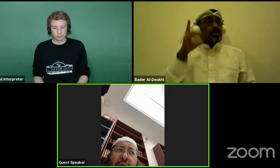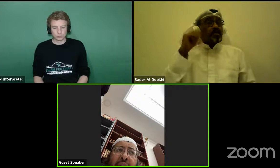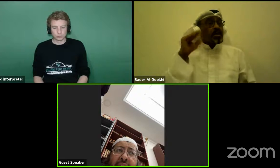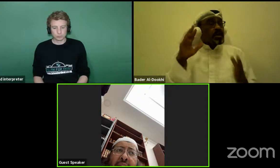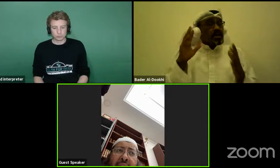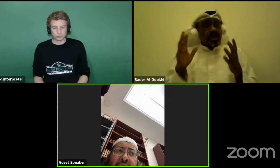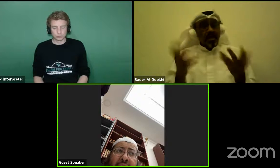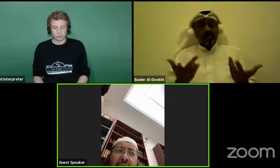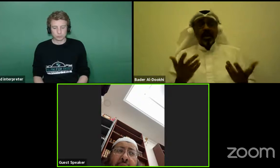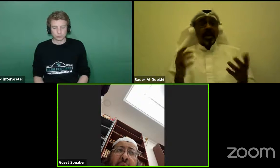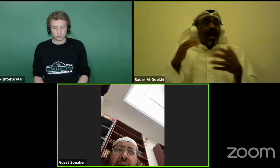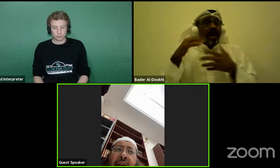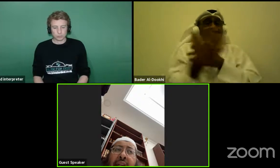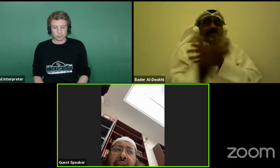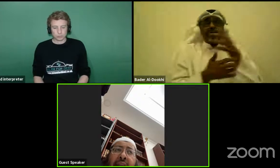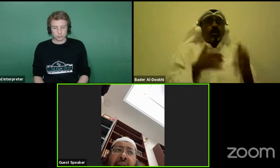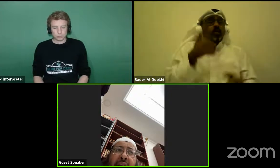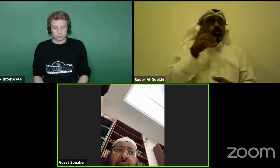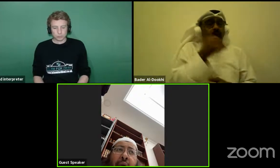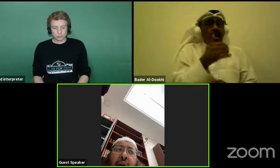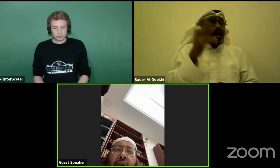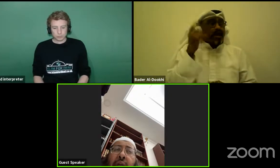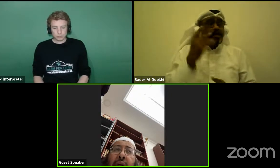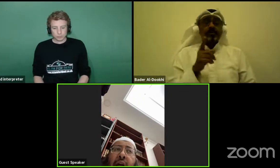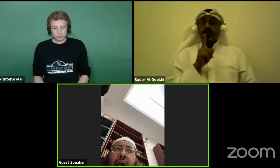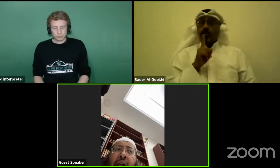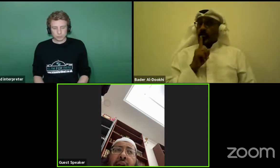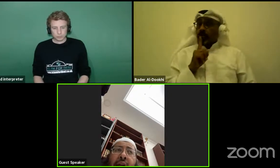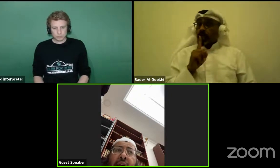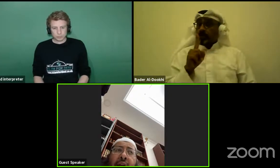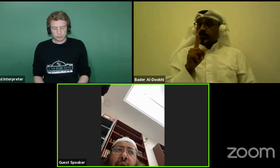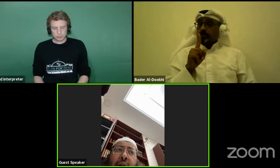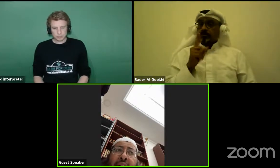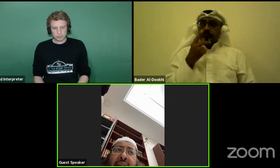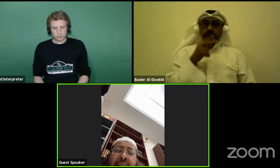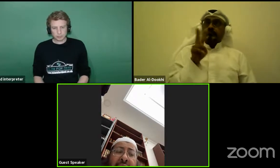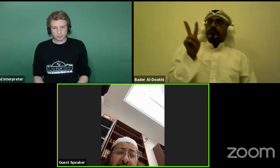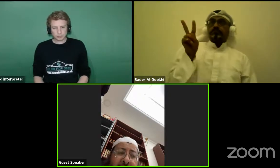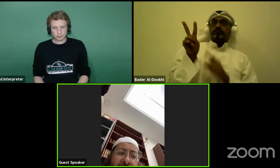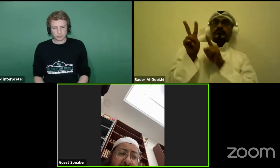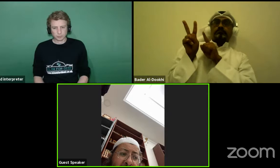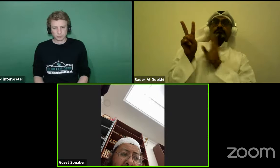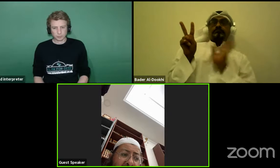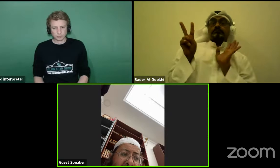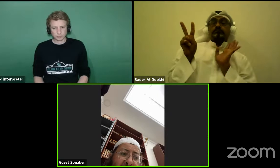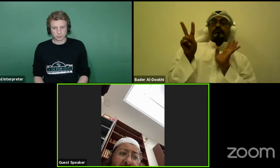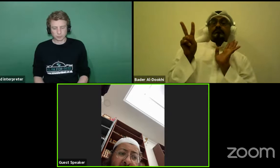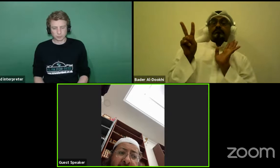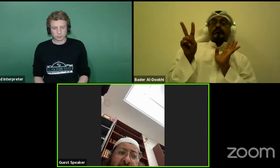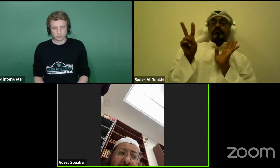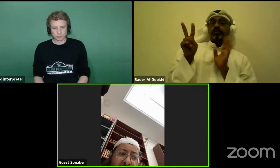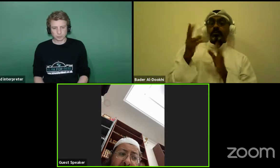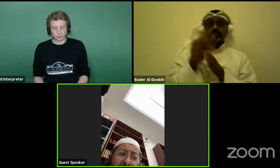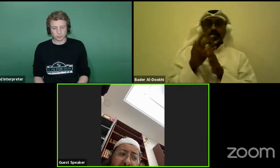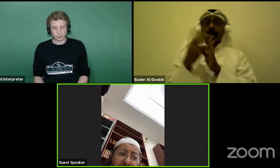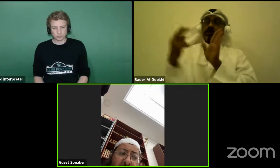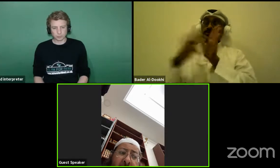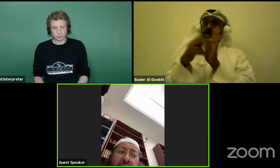يشتهي الأهل والنكاح، ولكن يراقب الله وهذا دليل على صدق